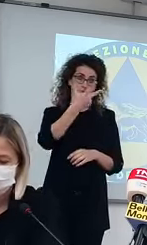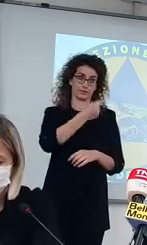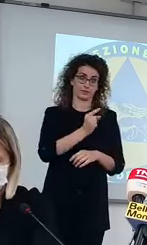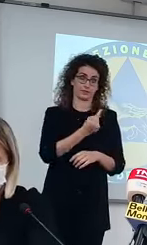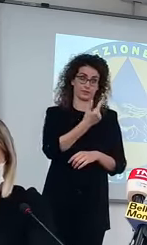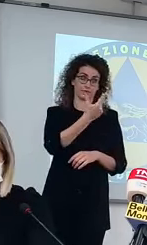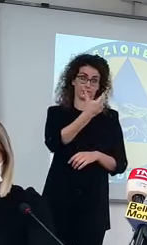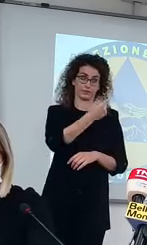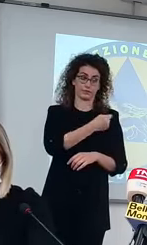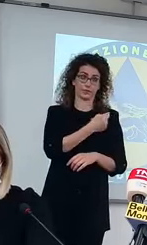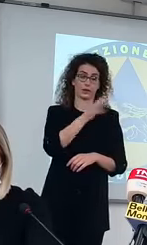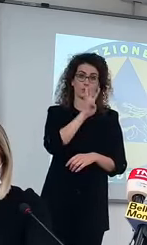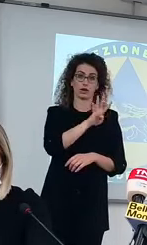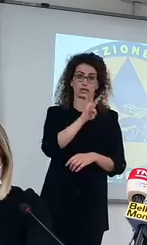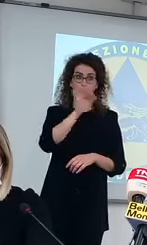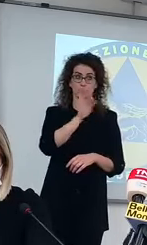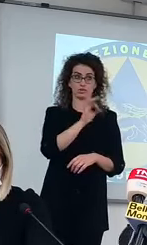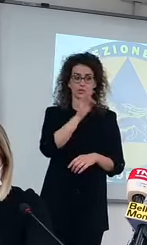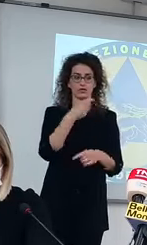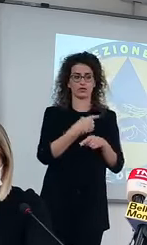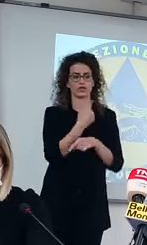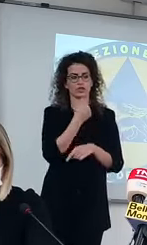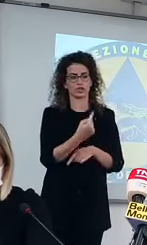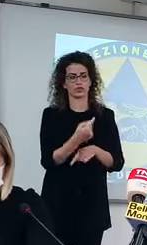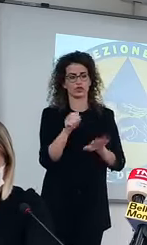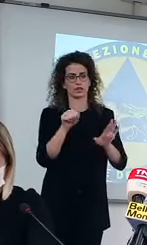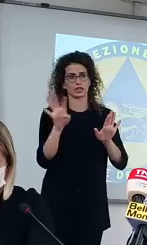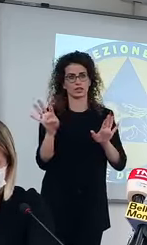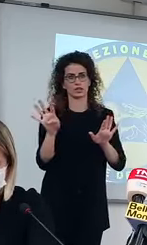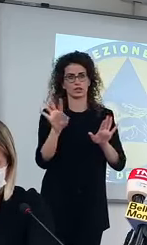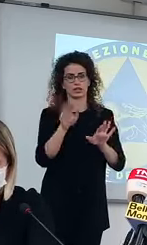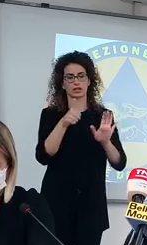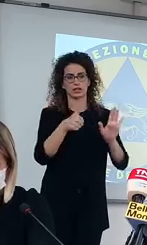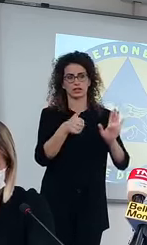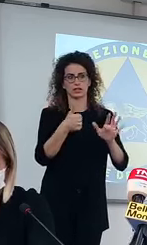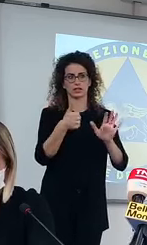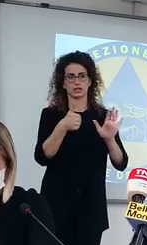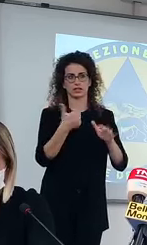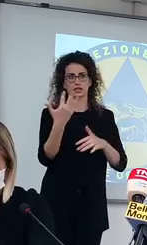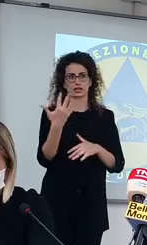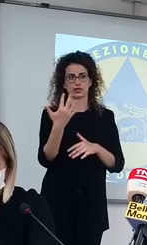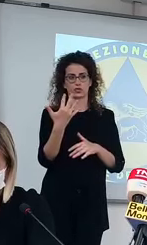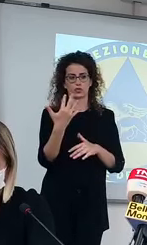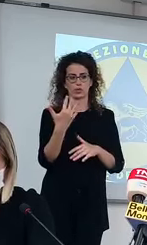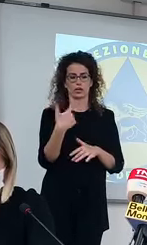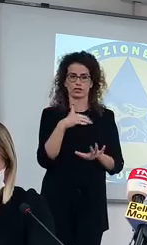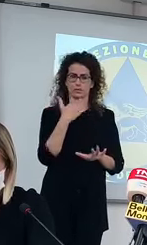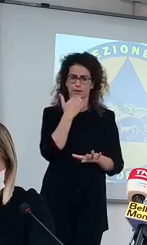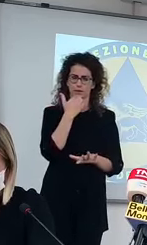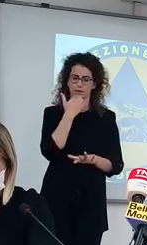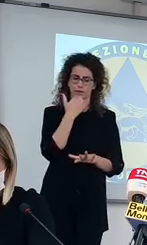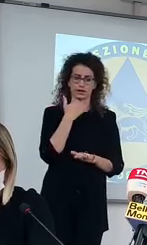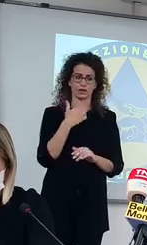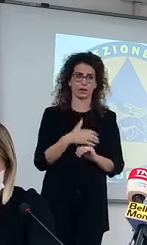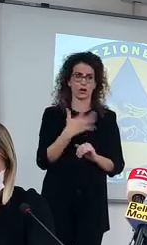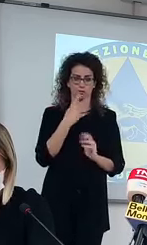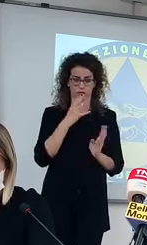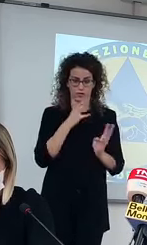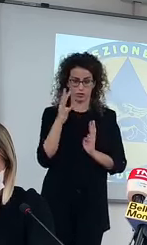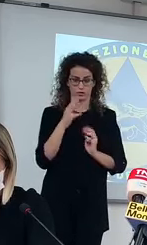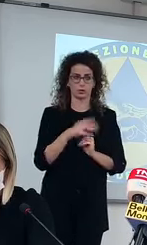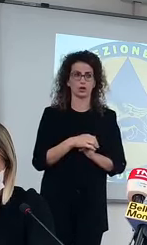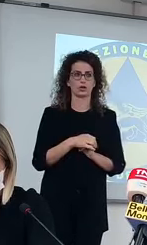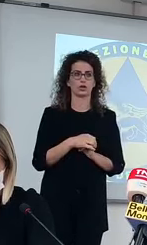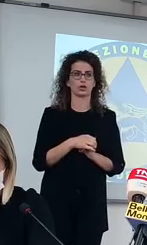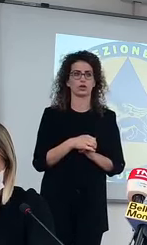sono 44%, lei dice il 65%, scusa, quindi abbiamo letto i prenotati. Se no, aspetta, non vorrei aver letto un'altra no, cosa. No, a